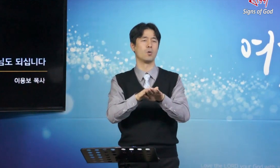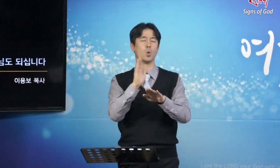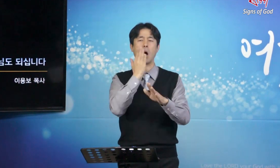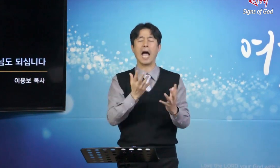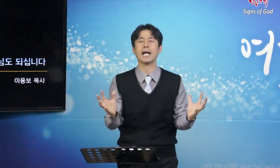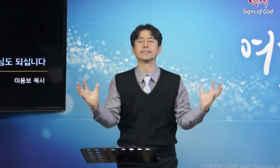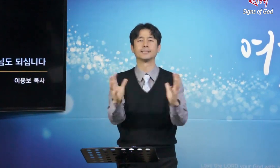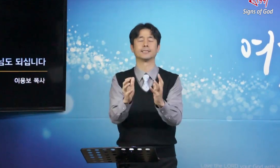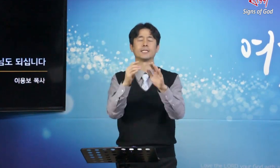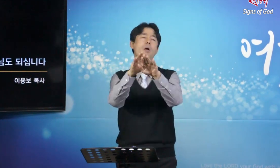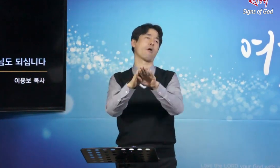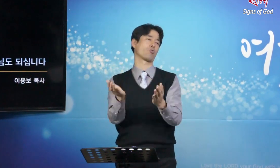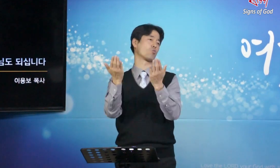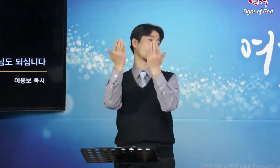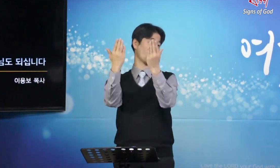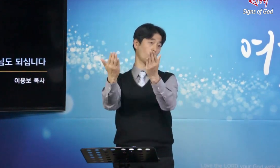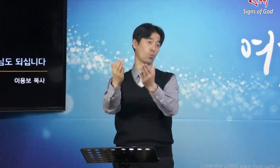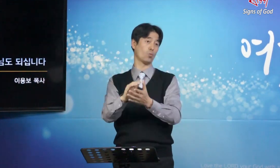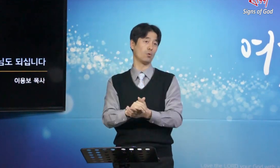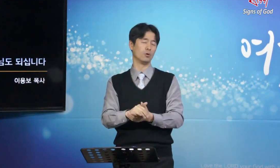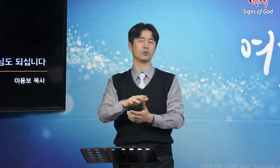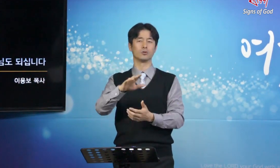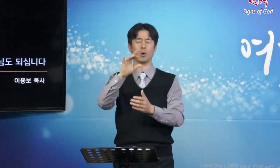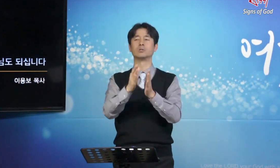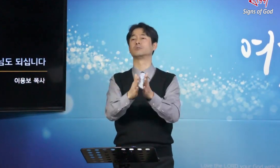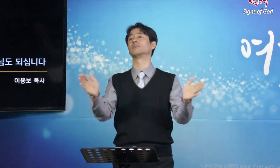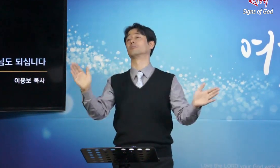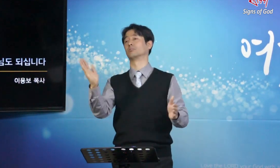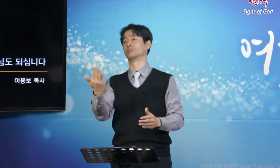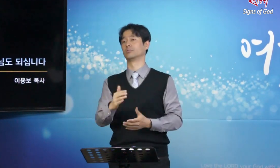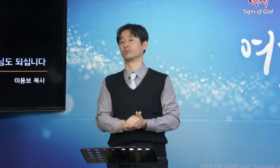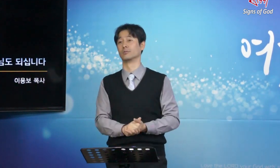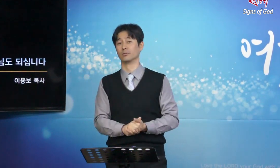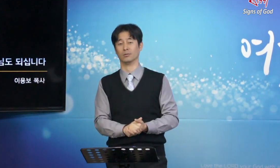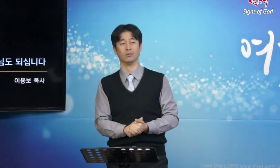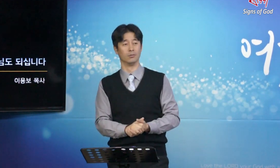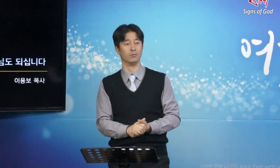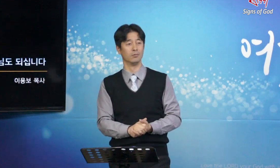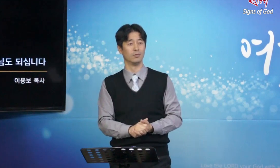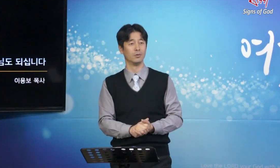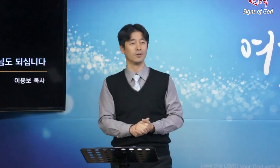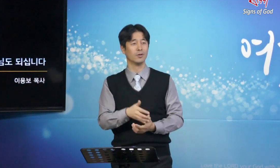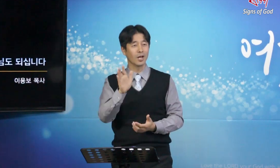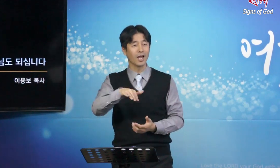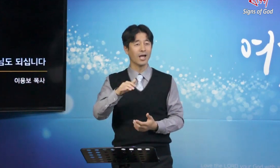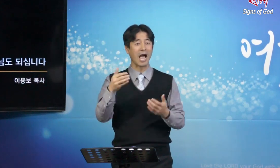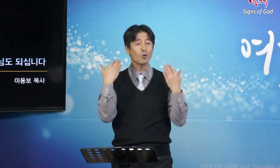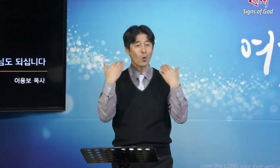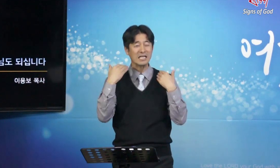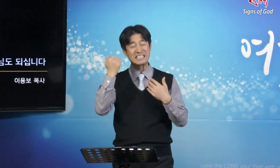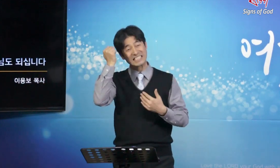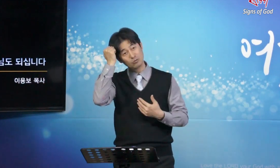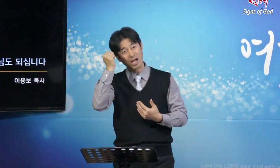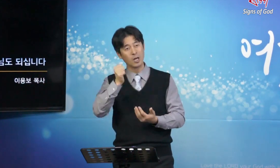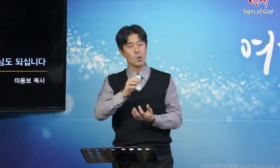성당에서 예배를 농인들도 같이 드릴 수 있게 됐다는 것이죠. 그런데